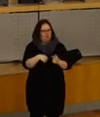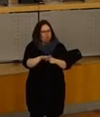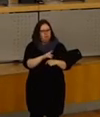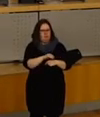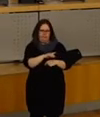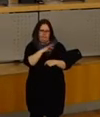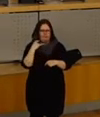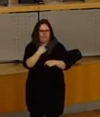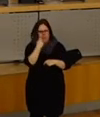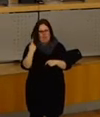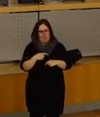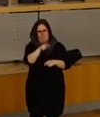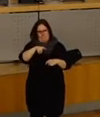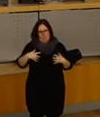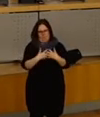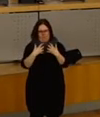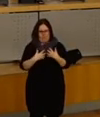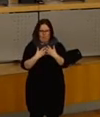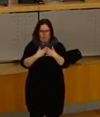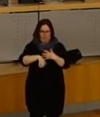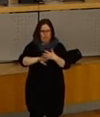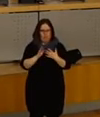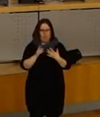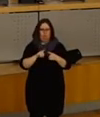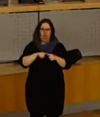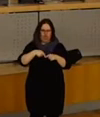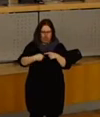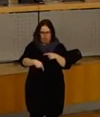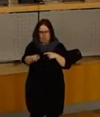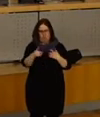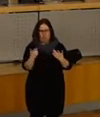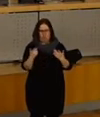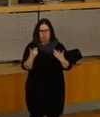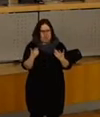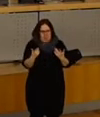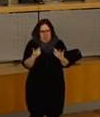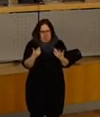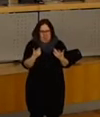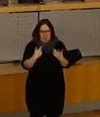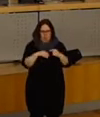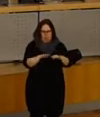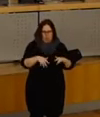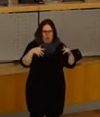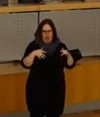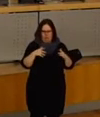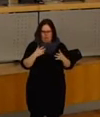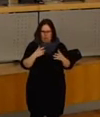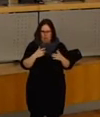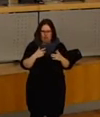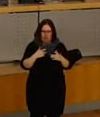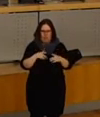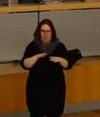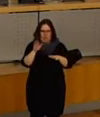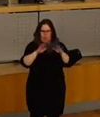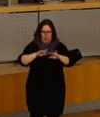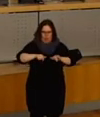in den 90er jahren gegeben und danach hat sie eben die form einer parlamentarischen republik angenommen